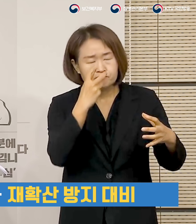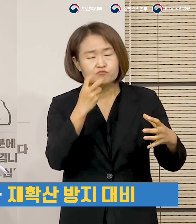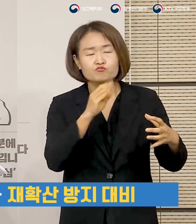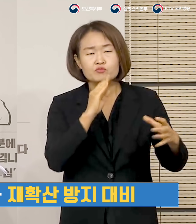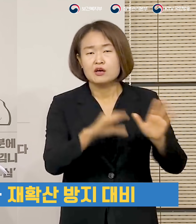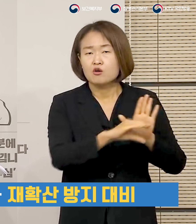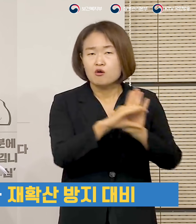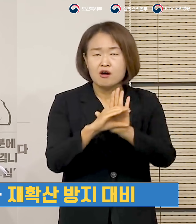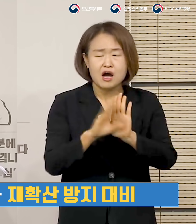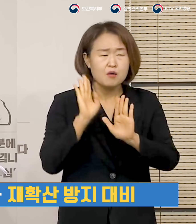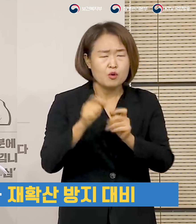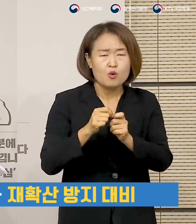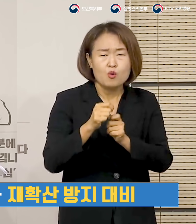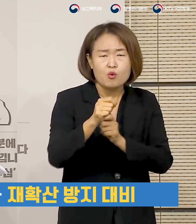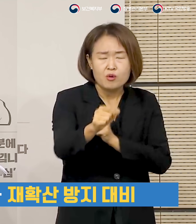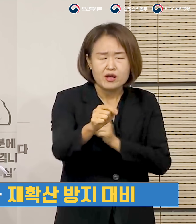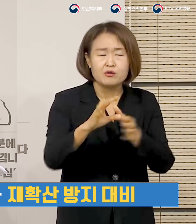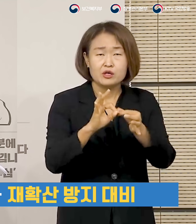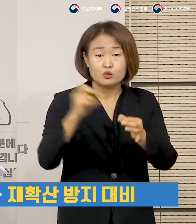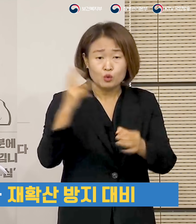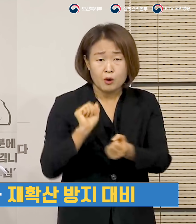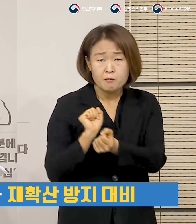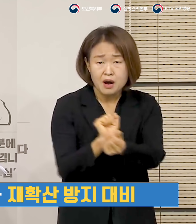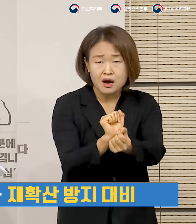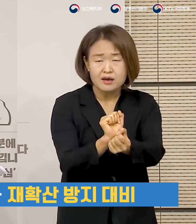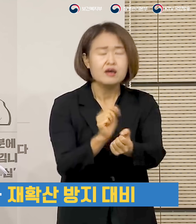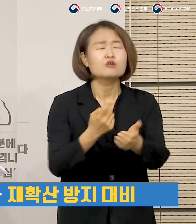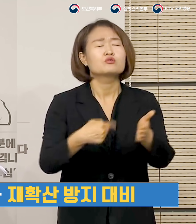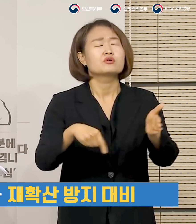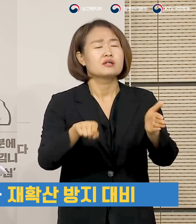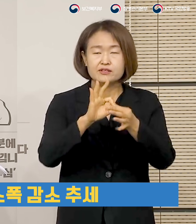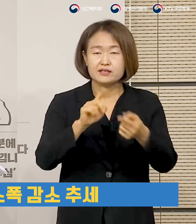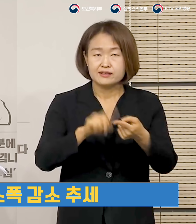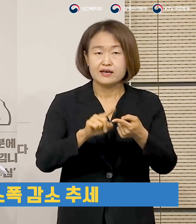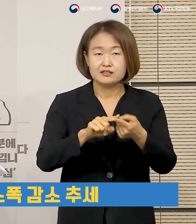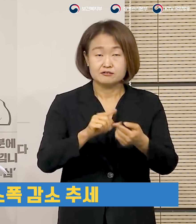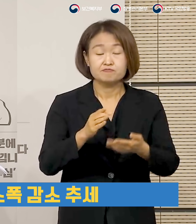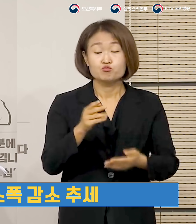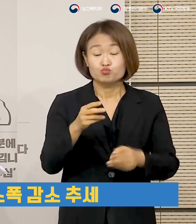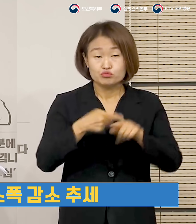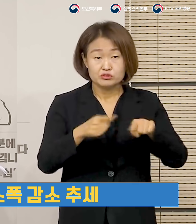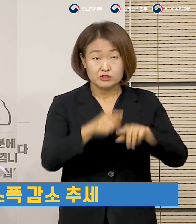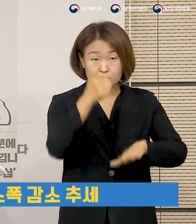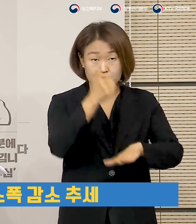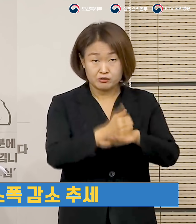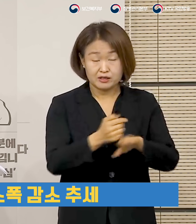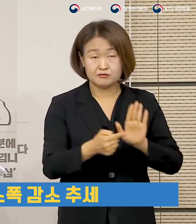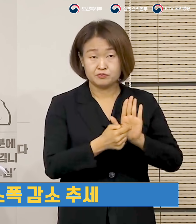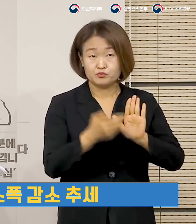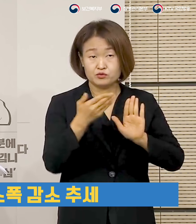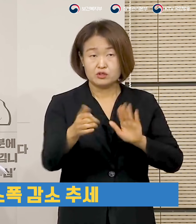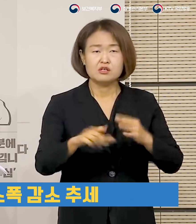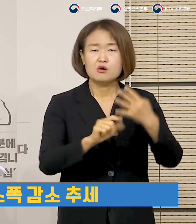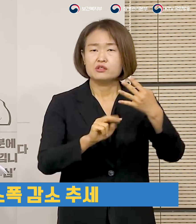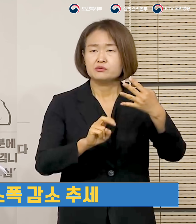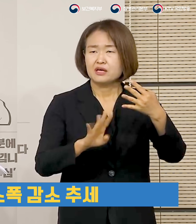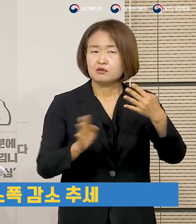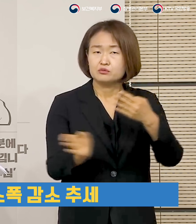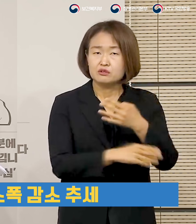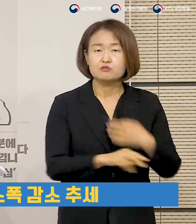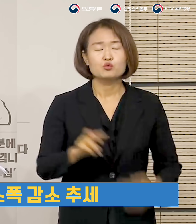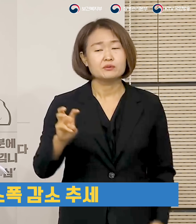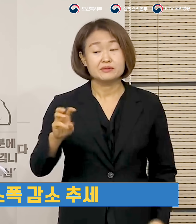코로나19의 장기화와 재확산에 대한 대비를 철저히 해나가겠습니다. 4월 24일부터 30일